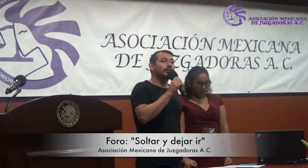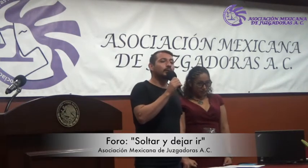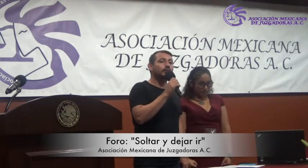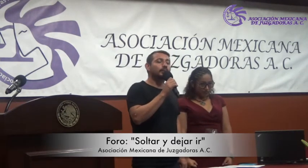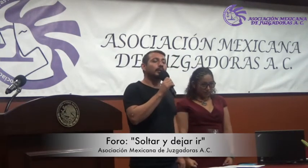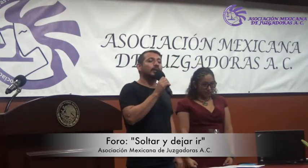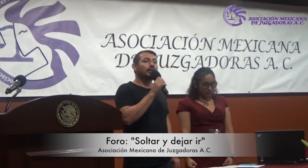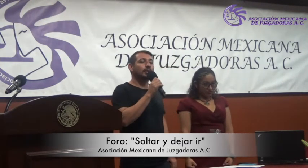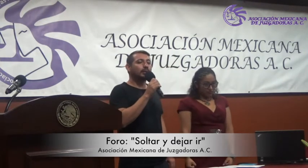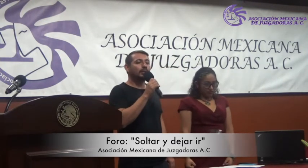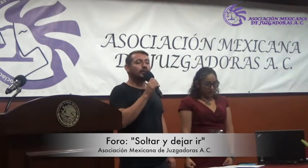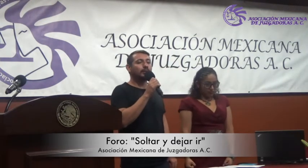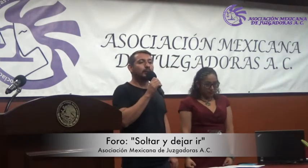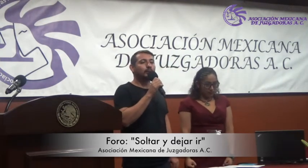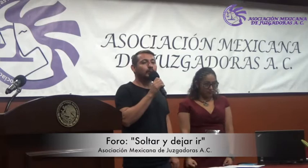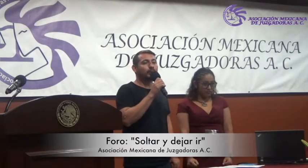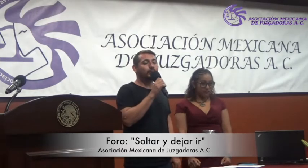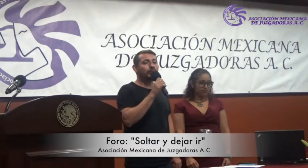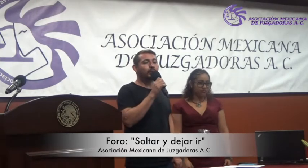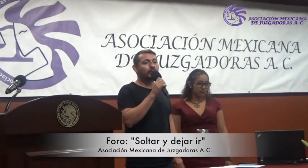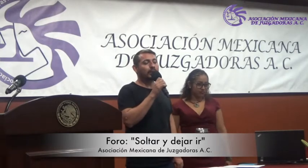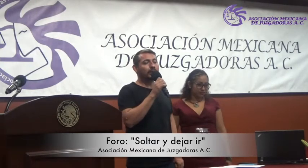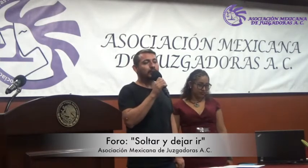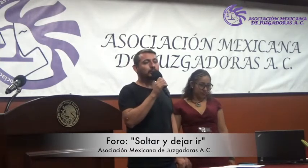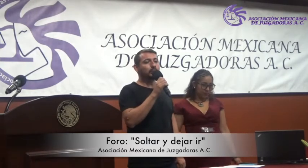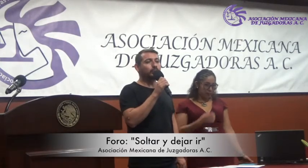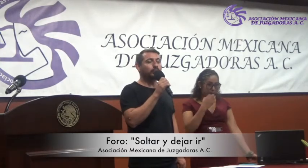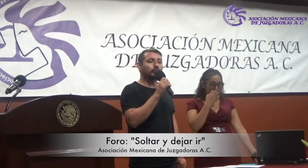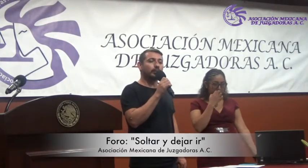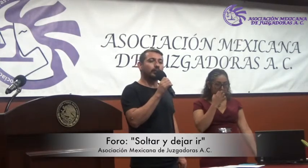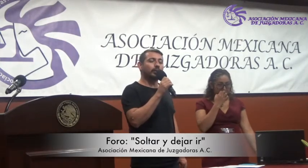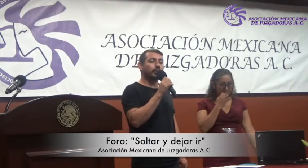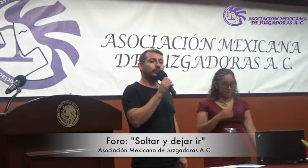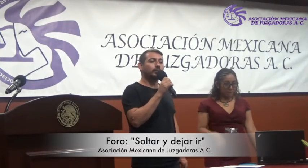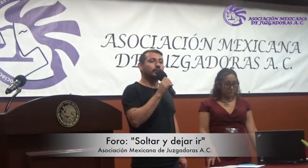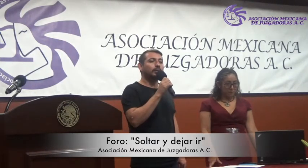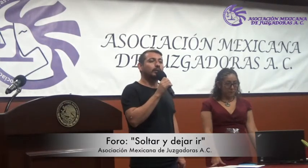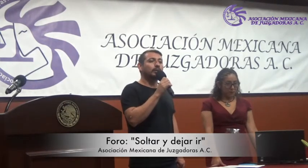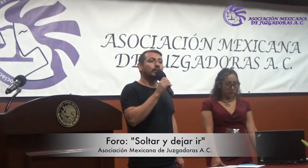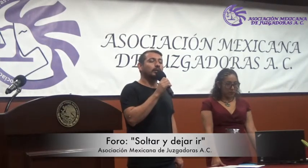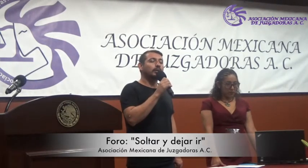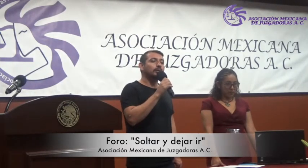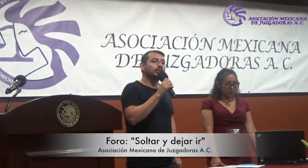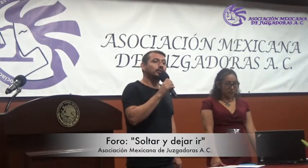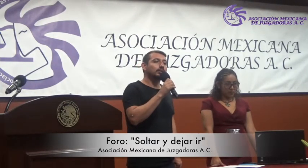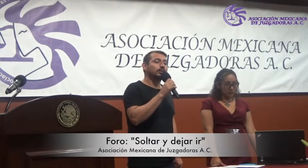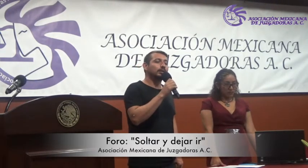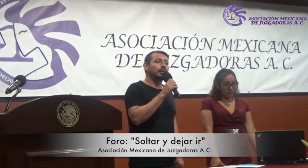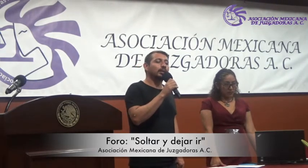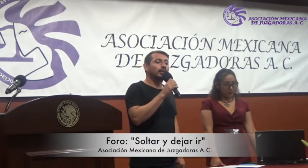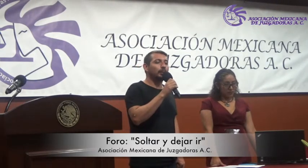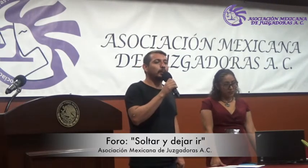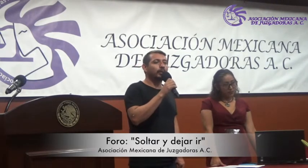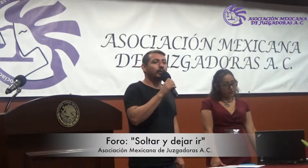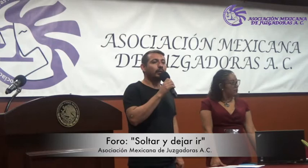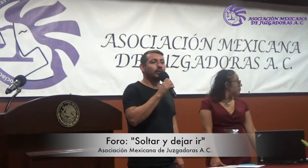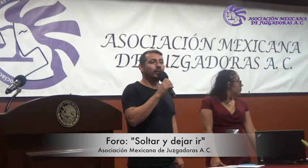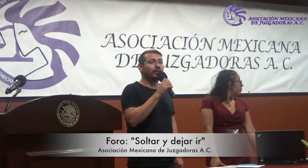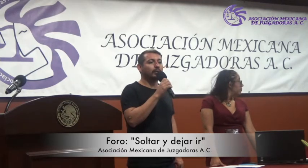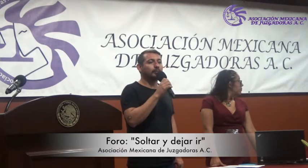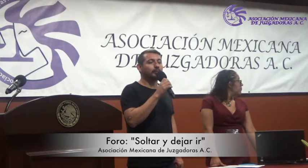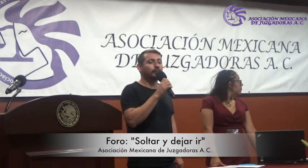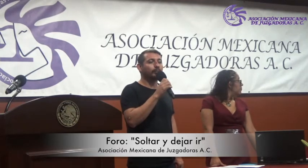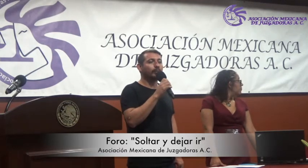Yo tengo un amigo que ya es mucho mayor que yo, y entonces a mí me